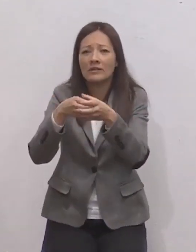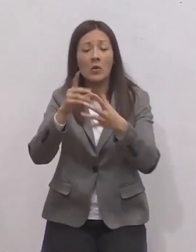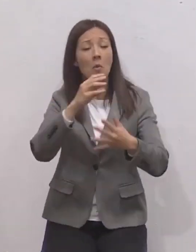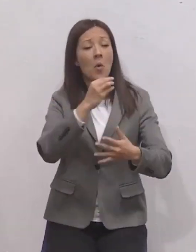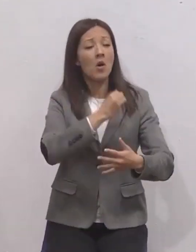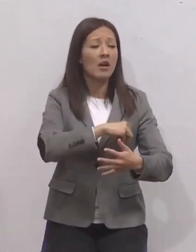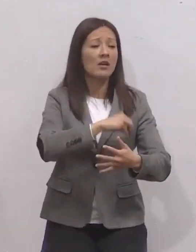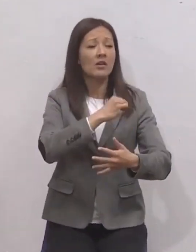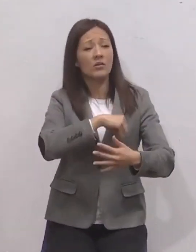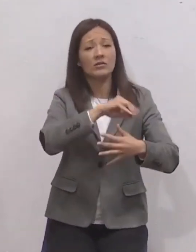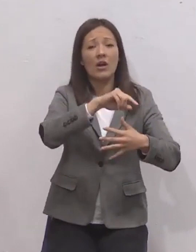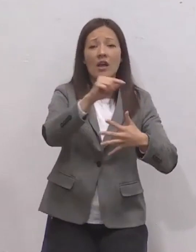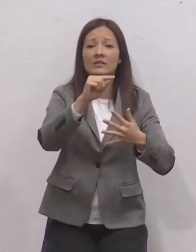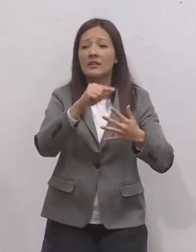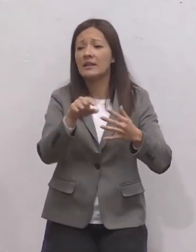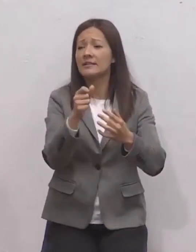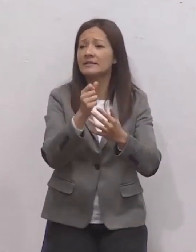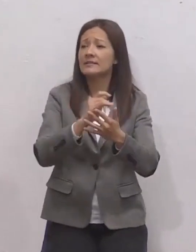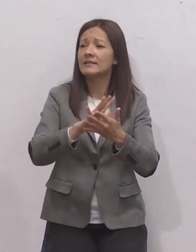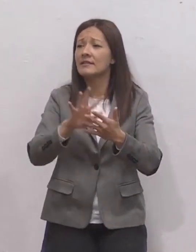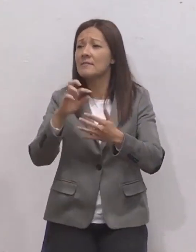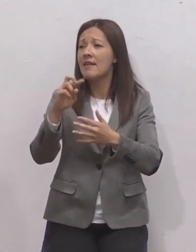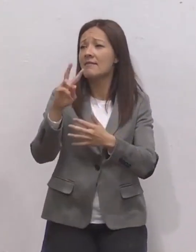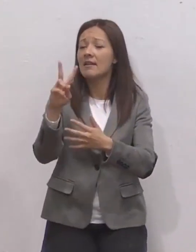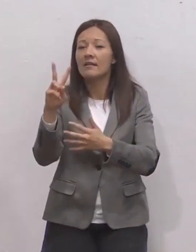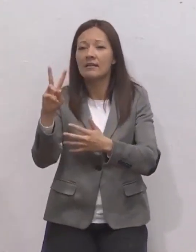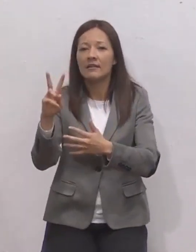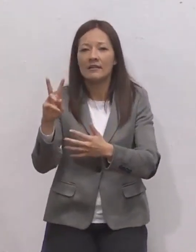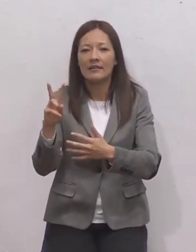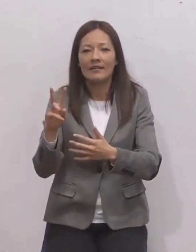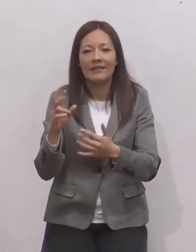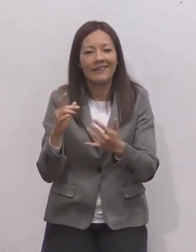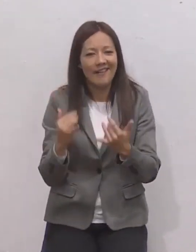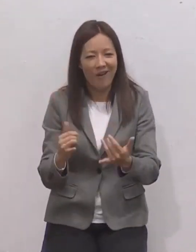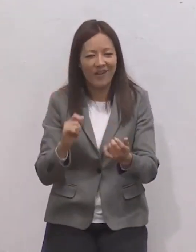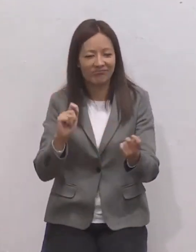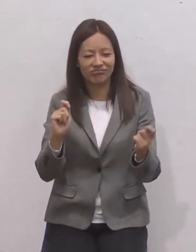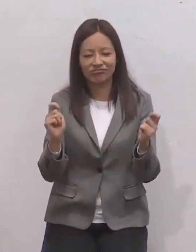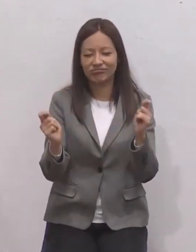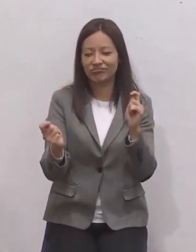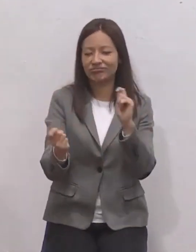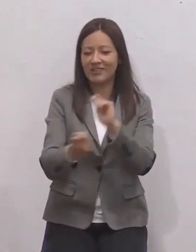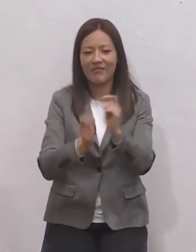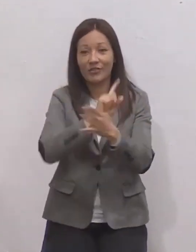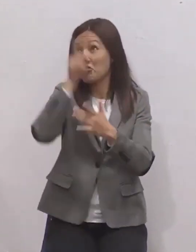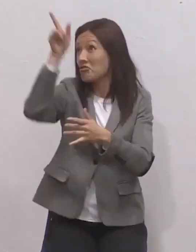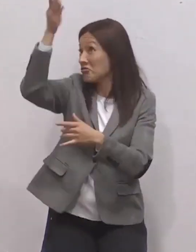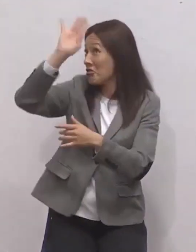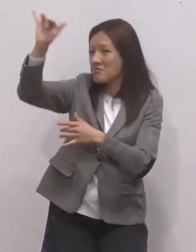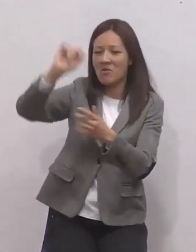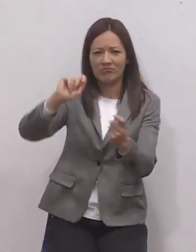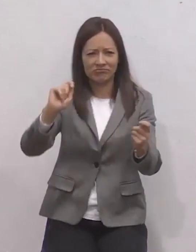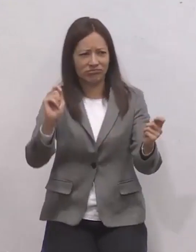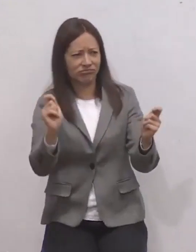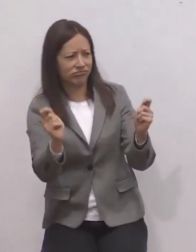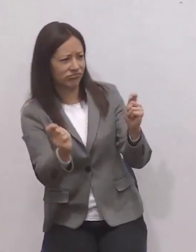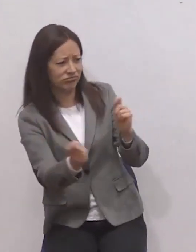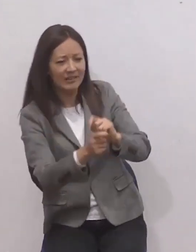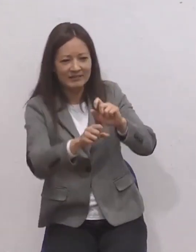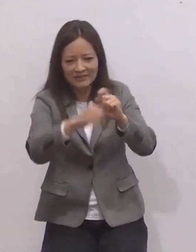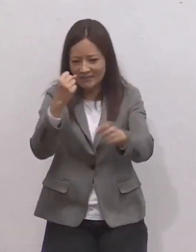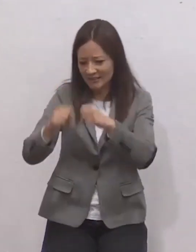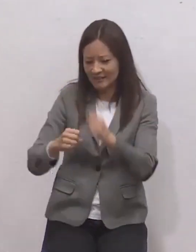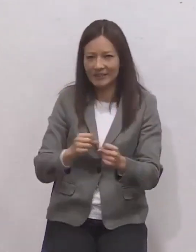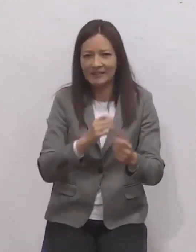liturgia santa de palabra viva. Y vamos a renovar todo. Porque el Señor lo está haciendo. No nosotros. El Señor lo está